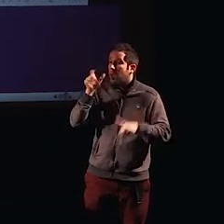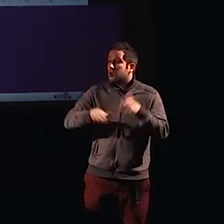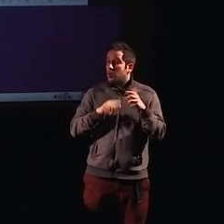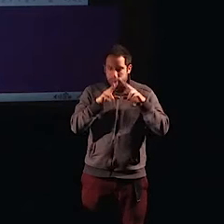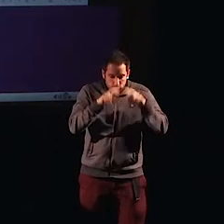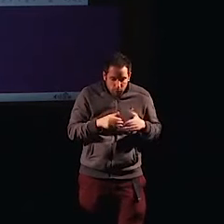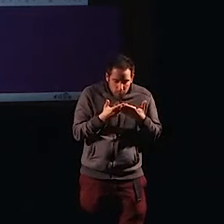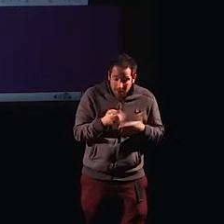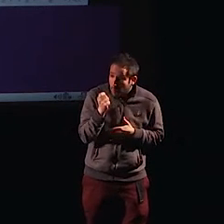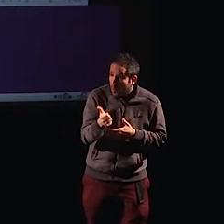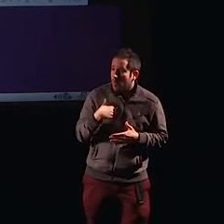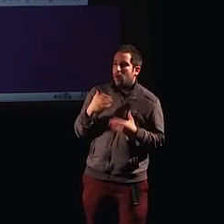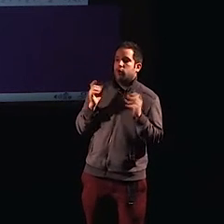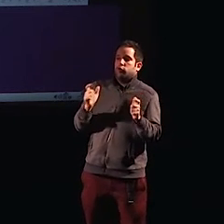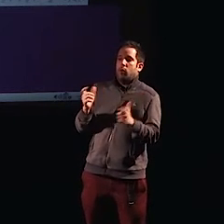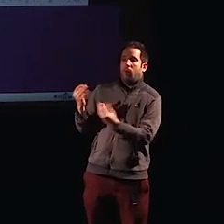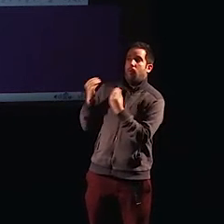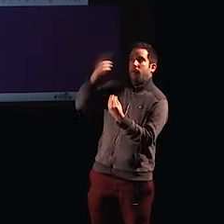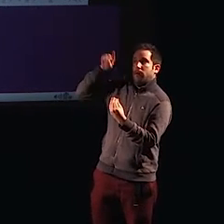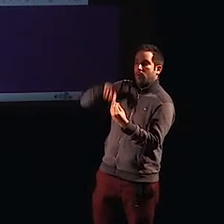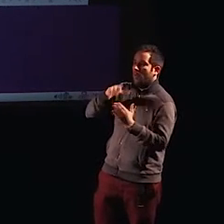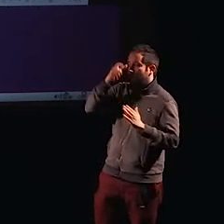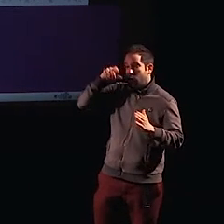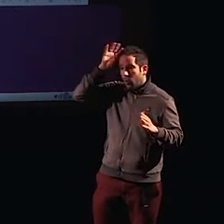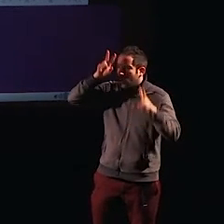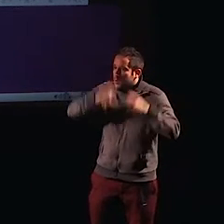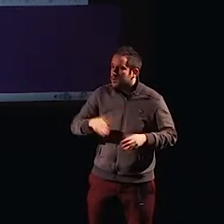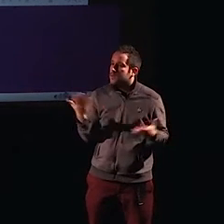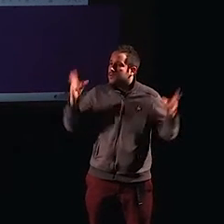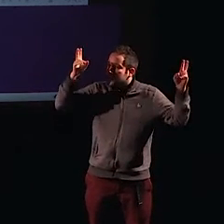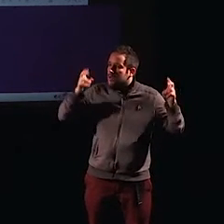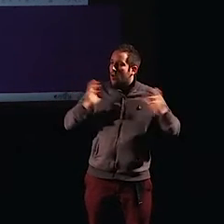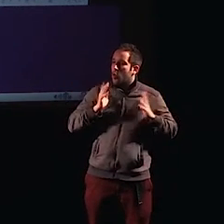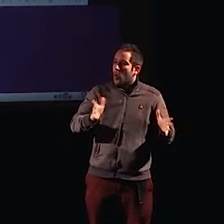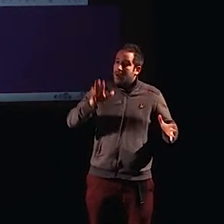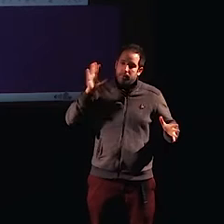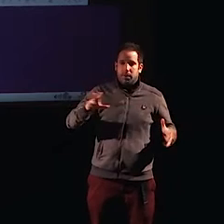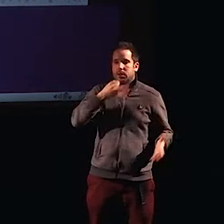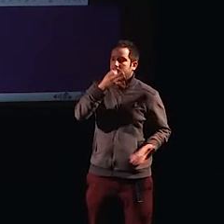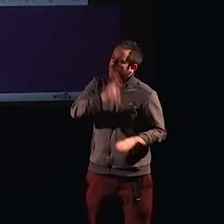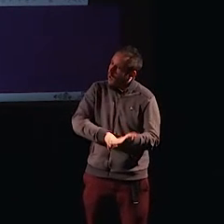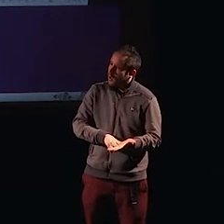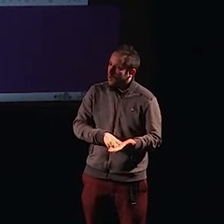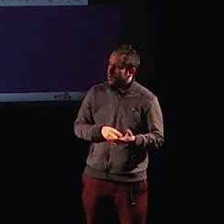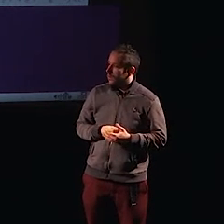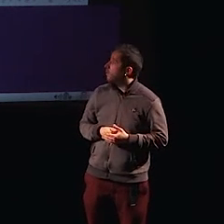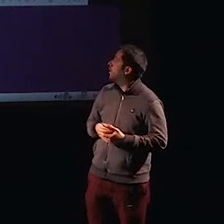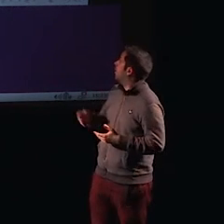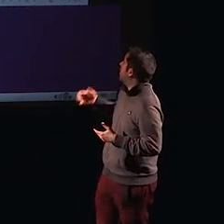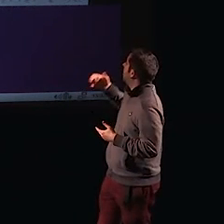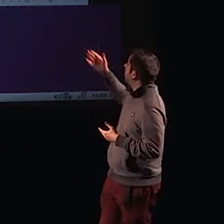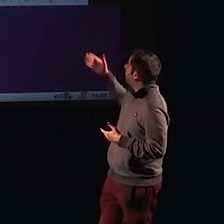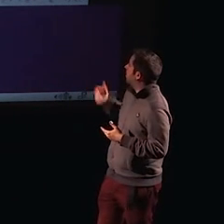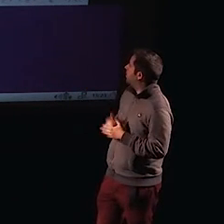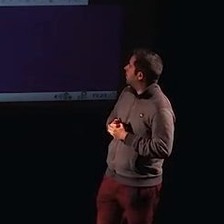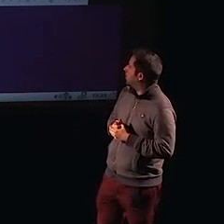chance, pour le coup, d'avoir des cours de philo où on l'étudiait. C'est Le courage de la vérité, qui est un. Donc, c'est, je vous ai mis la référence en